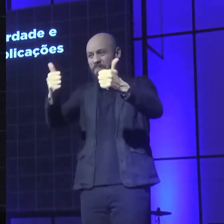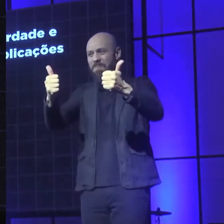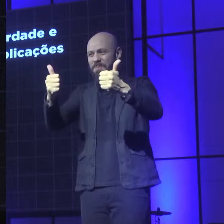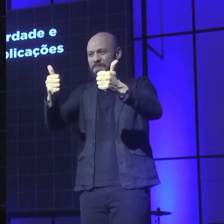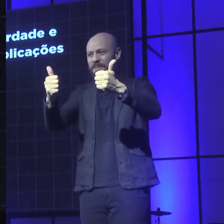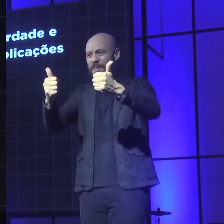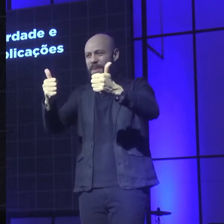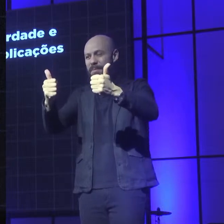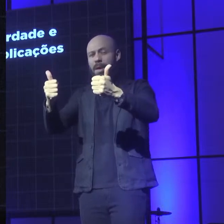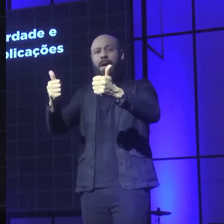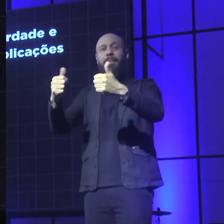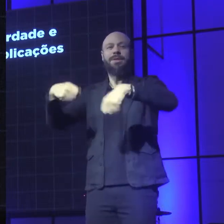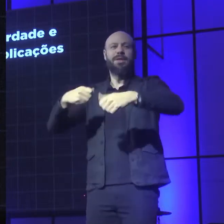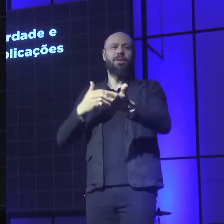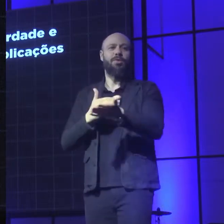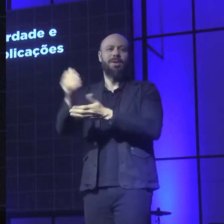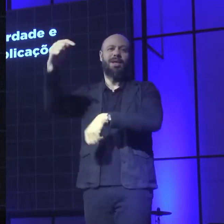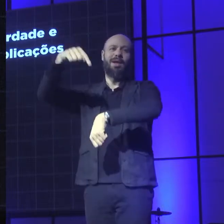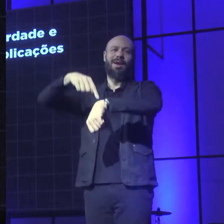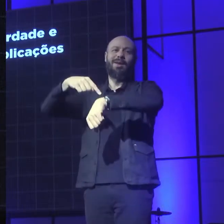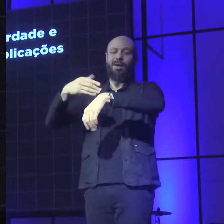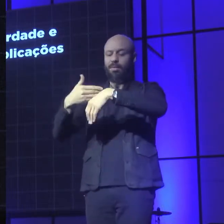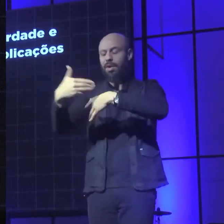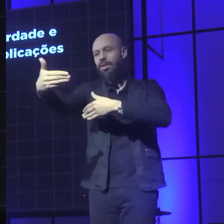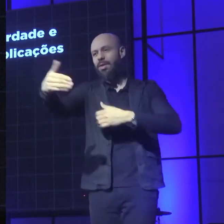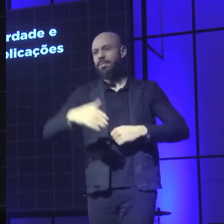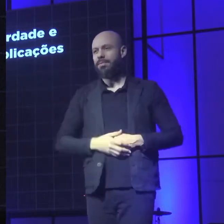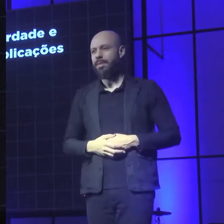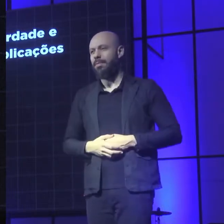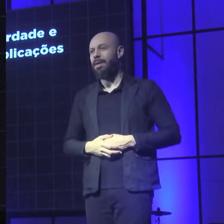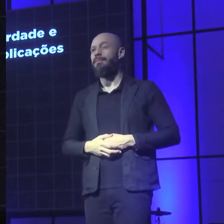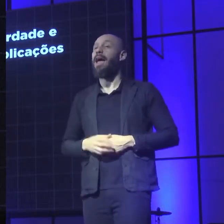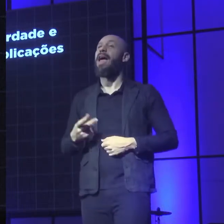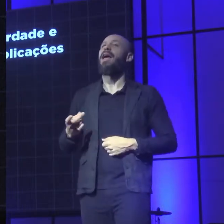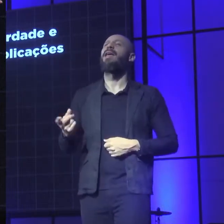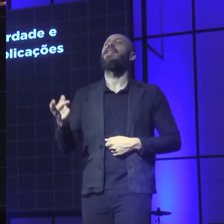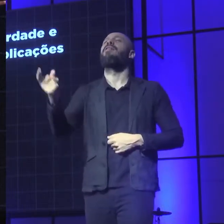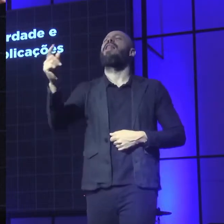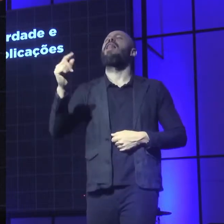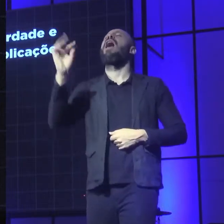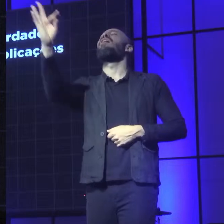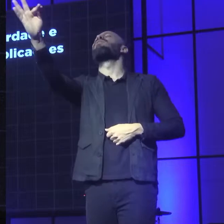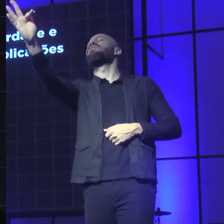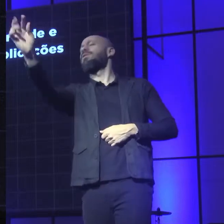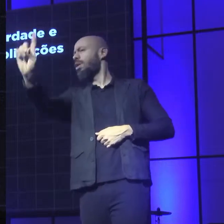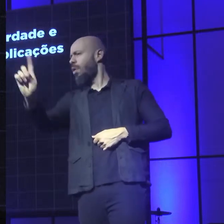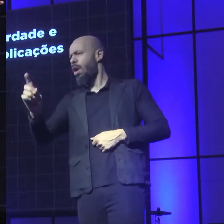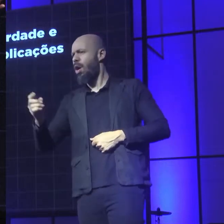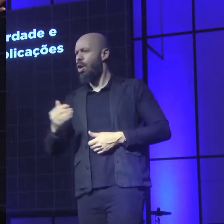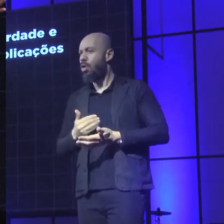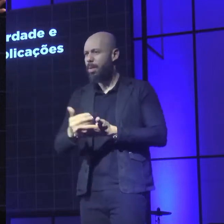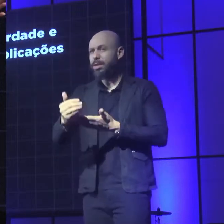agora. A eternidade não é para quando você morrer, lá sei eu quando é que você vai morrer, tomara que viva bastante, com